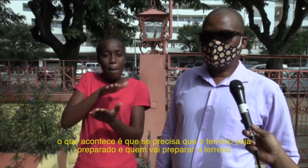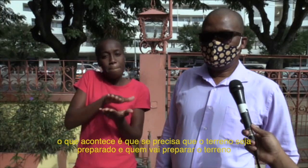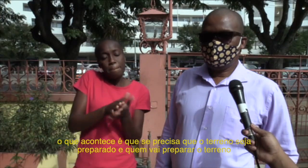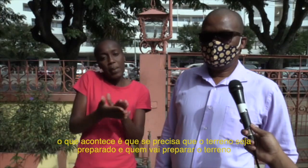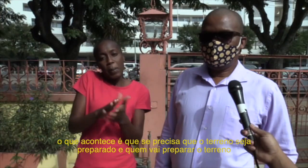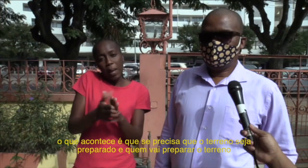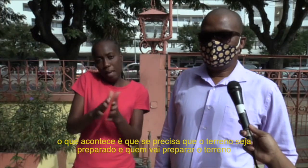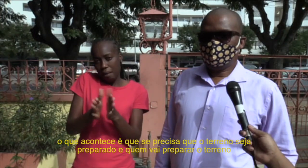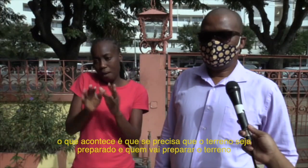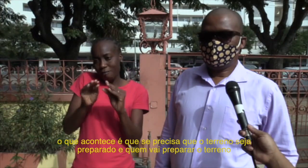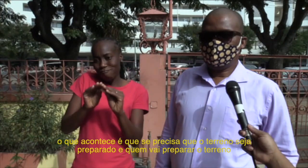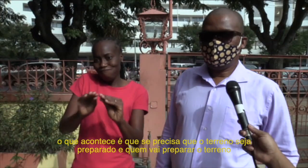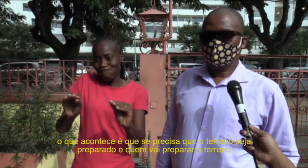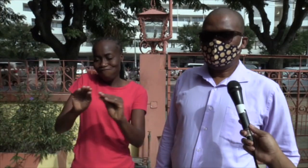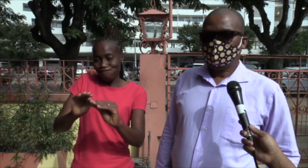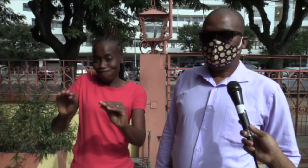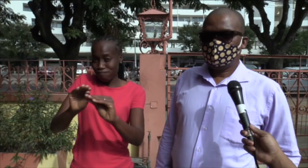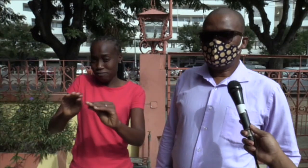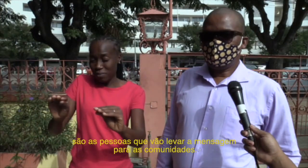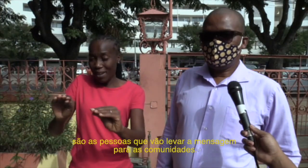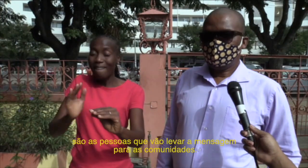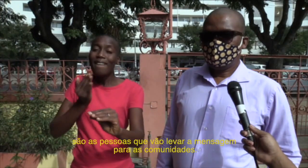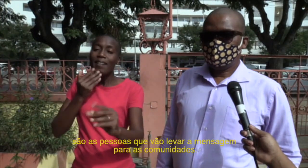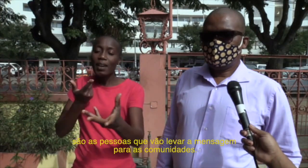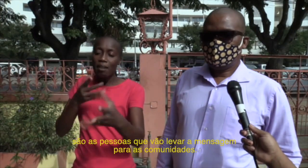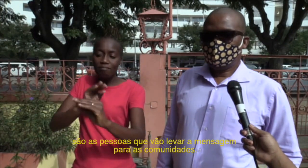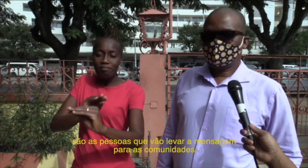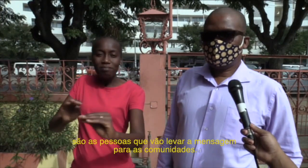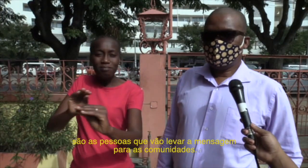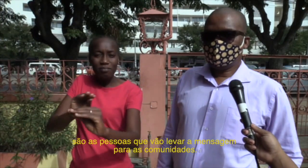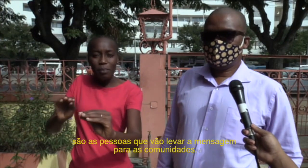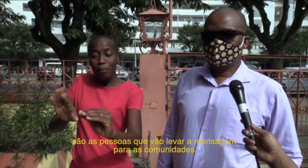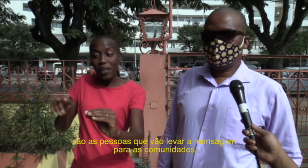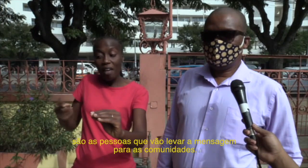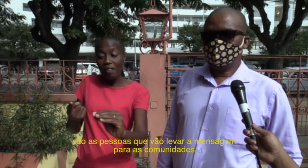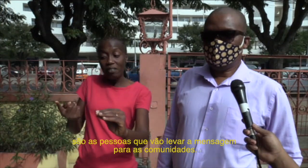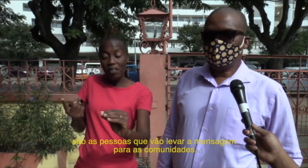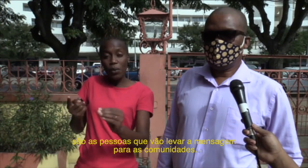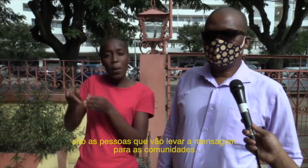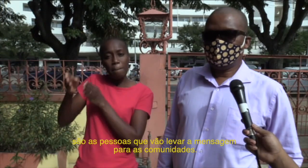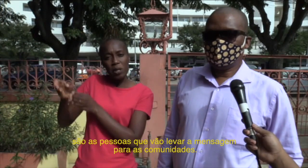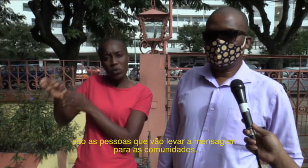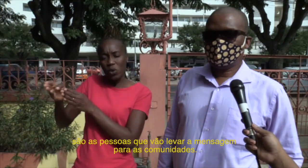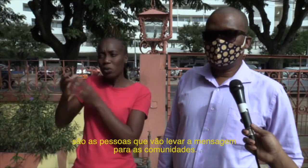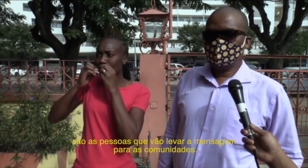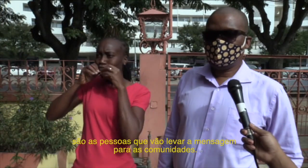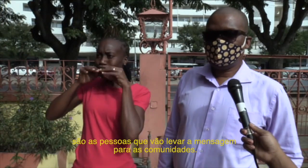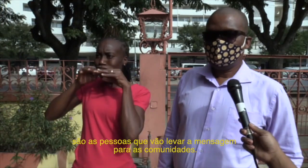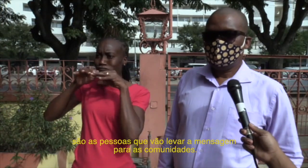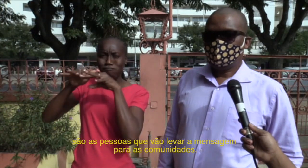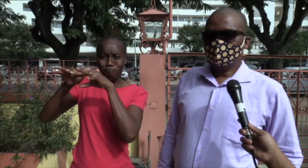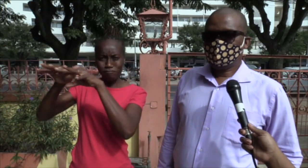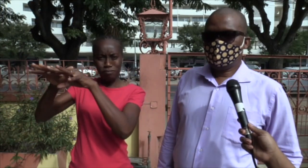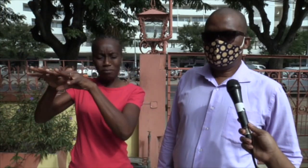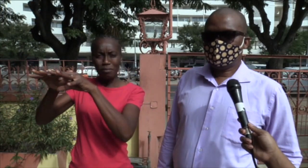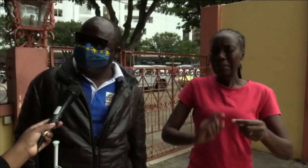preparar o terreno realmente são as pessoas que vão levar a mensagem para as comunidades